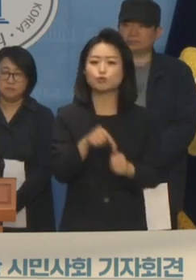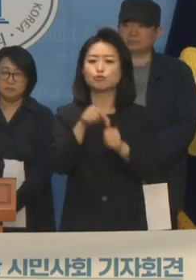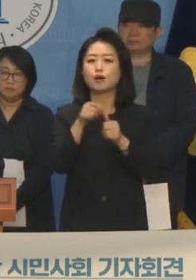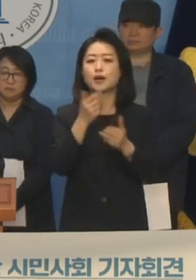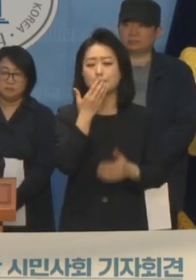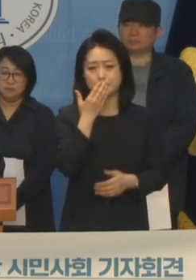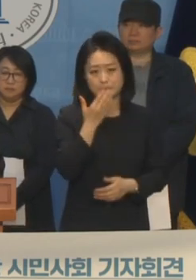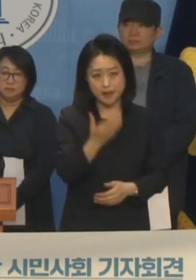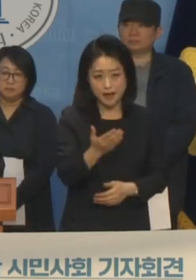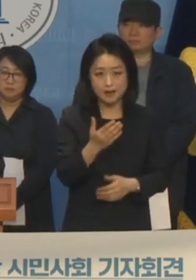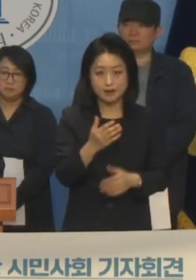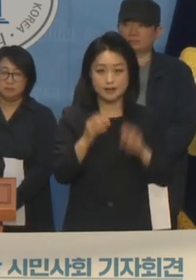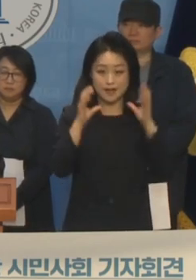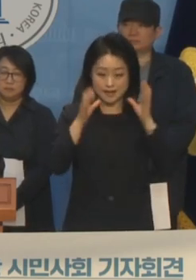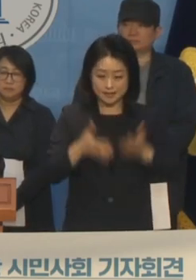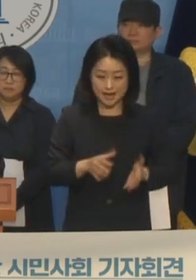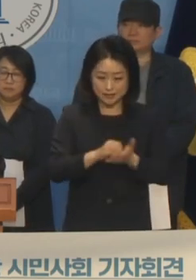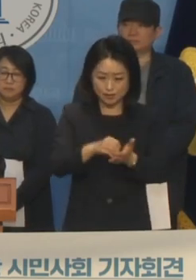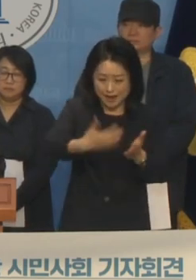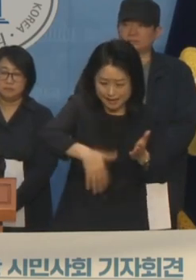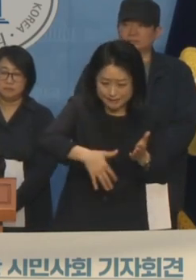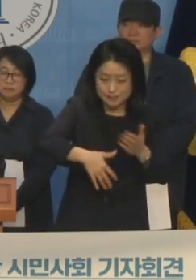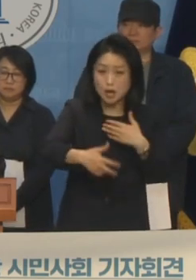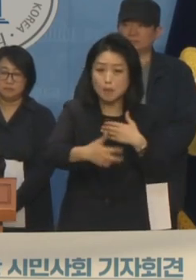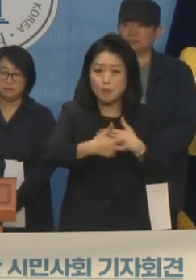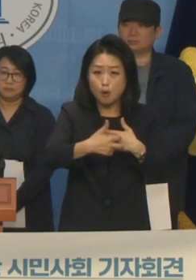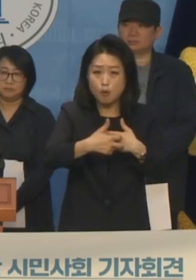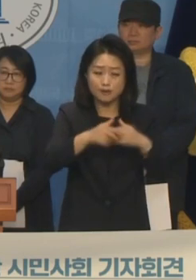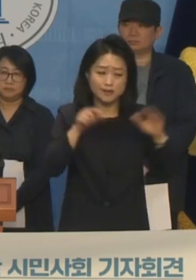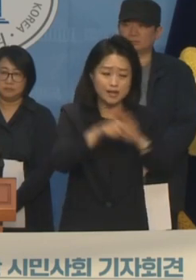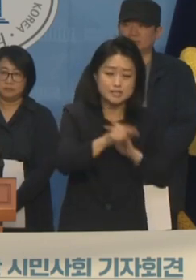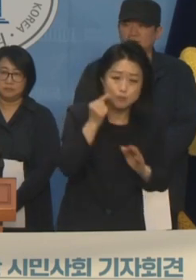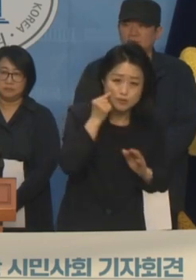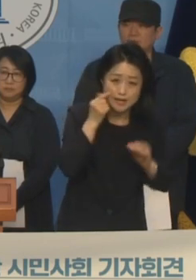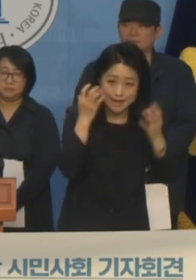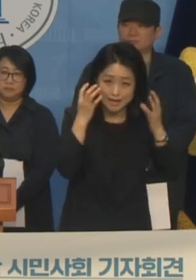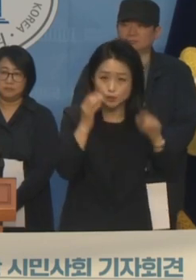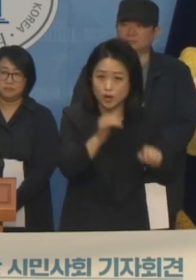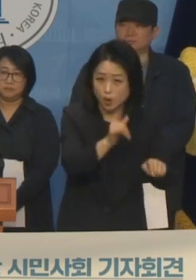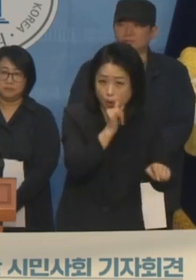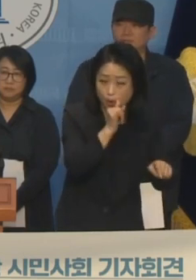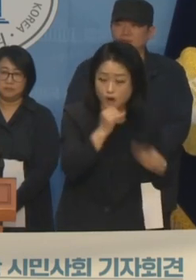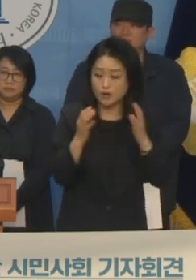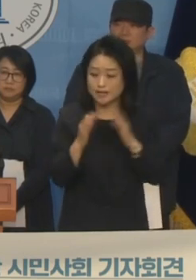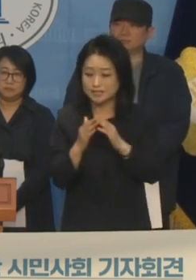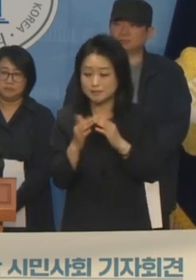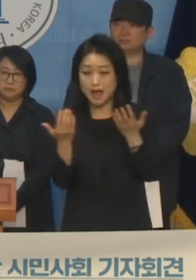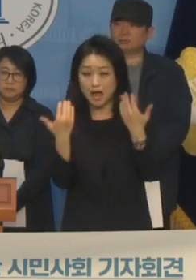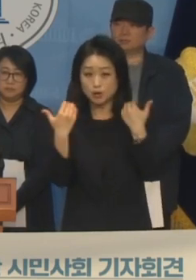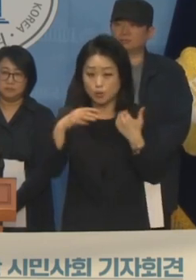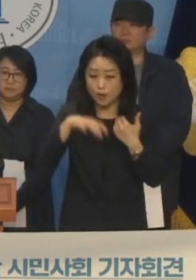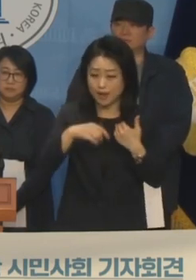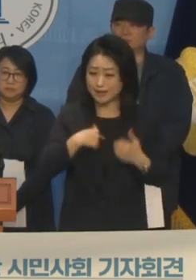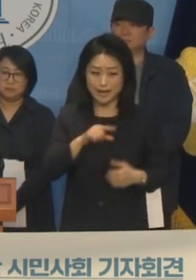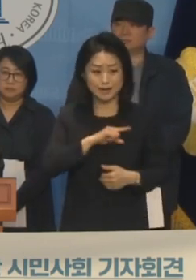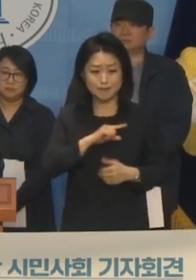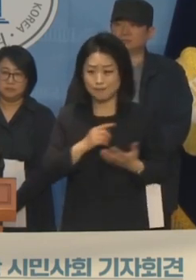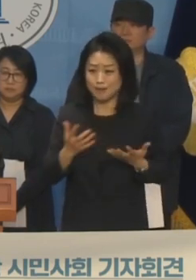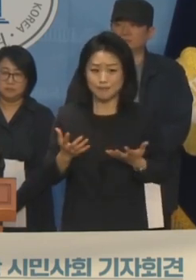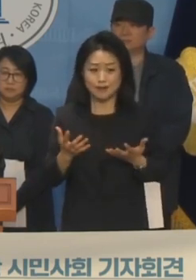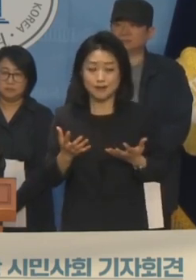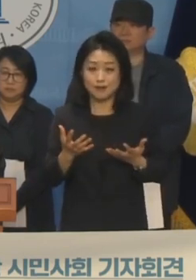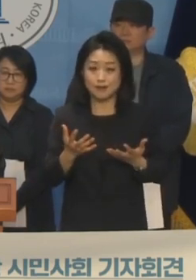있습니다. 출생신고가 되지 못해 병원의 문을 두드리기도 쉽지 않은 아이, 어린이집과 학교에서 자주 존재를 증명해야 하는